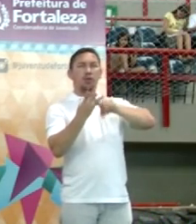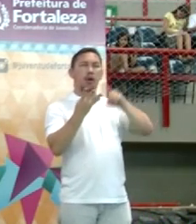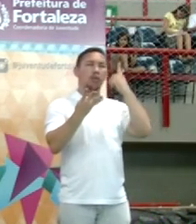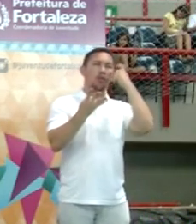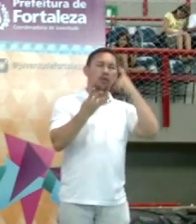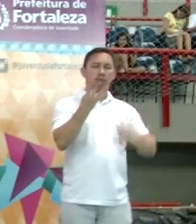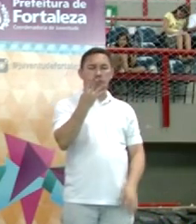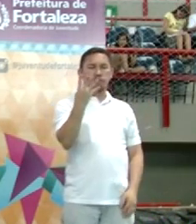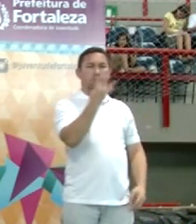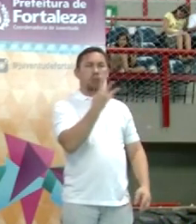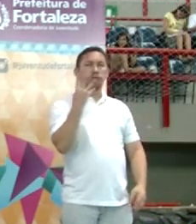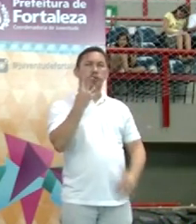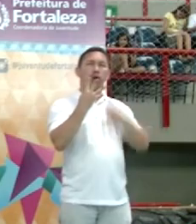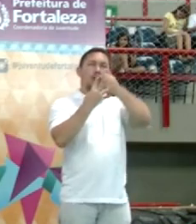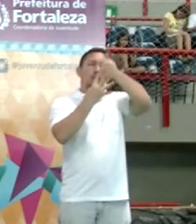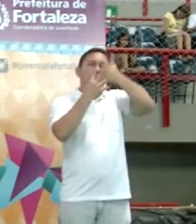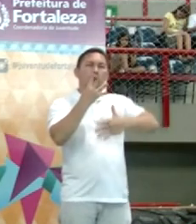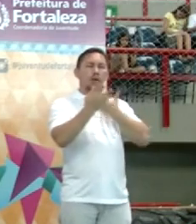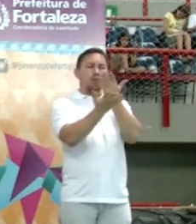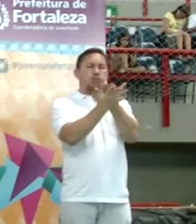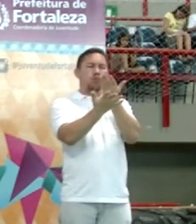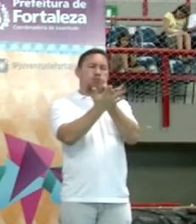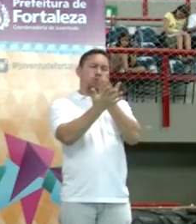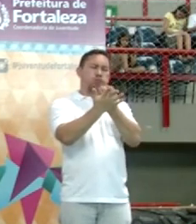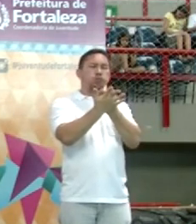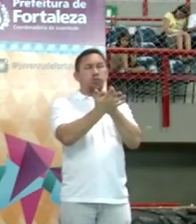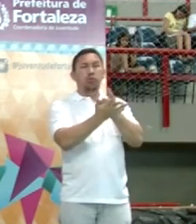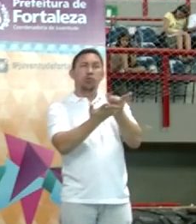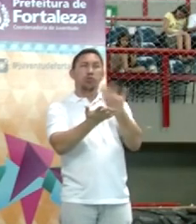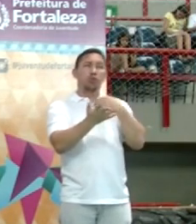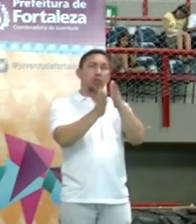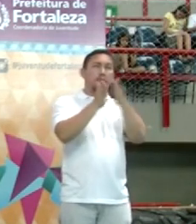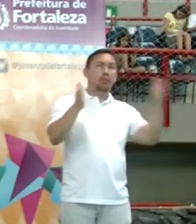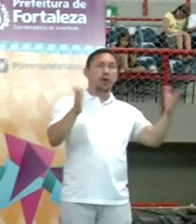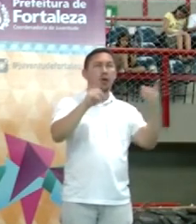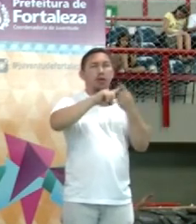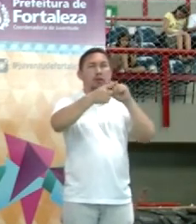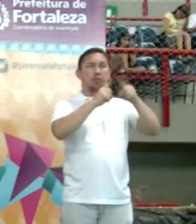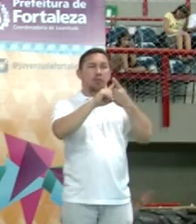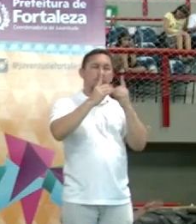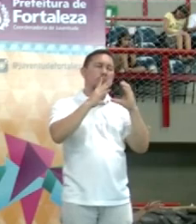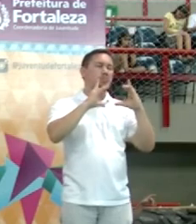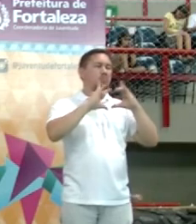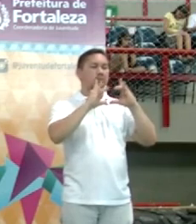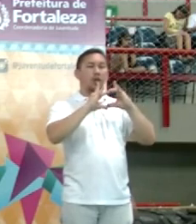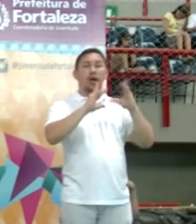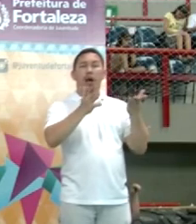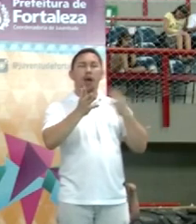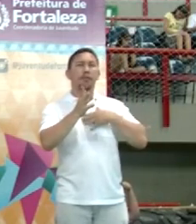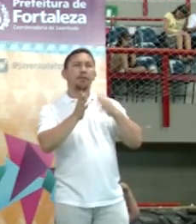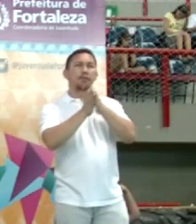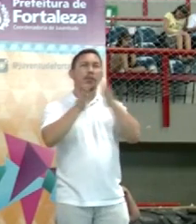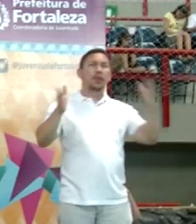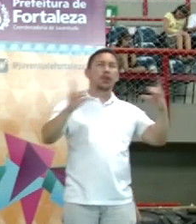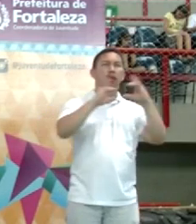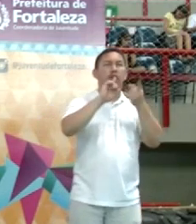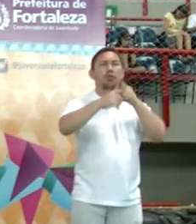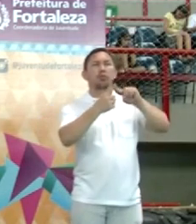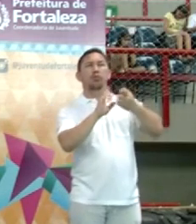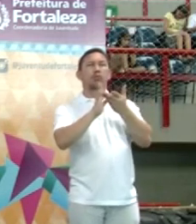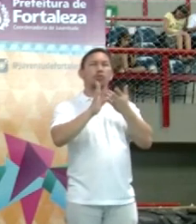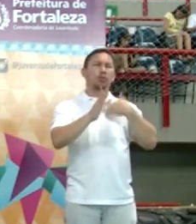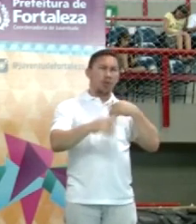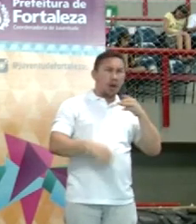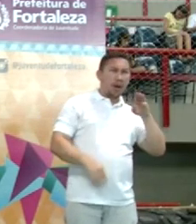Espanha. Basicamente é o que a gente estuda sobre Idade Média. Essa Idade Média, professor, o modo de produção